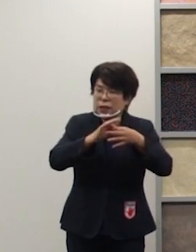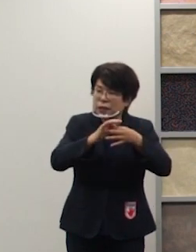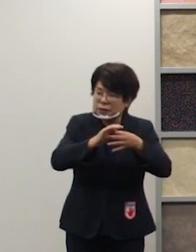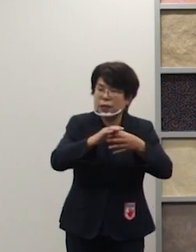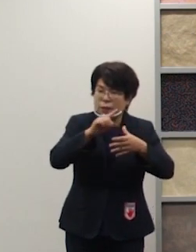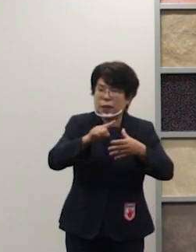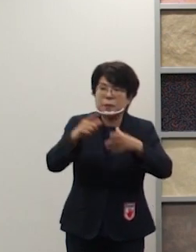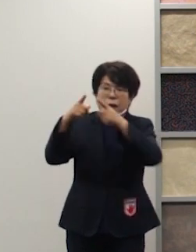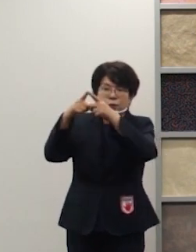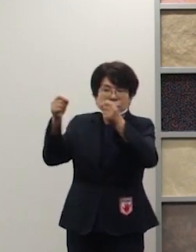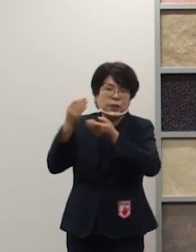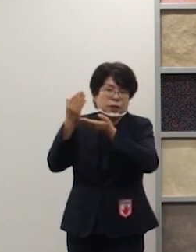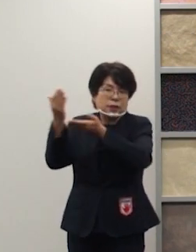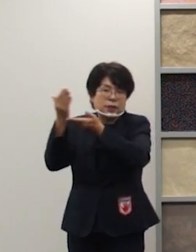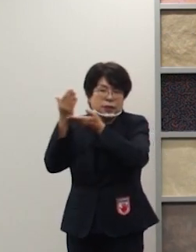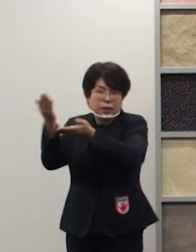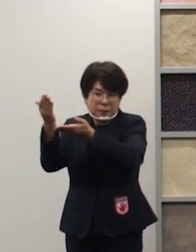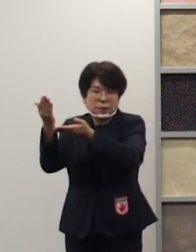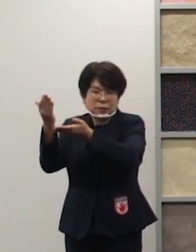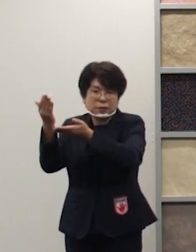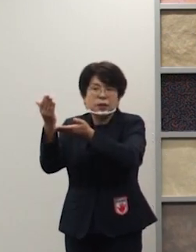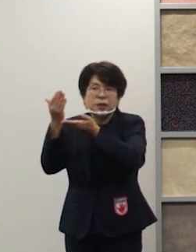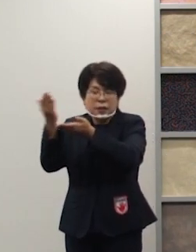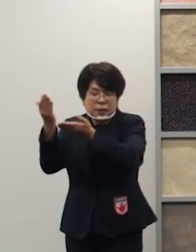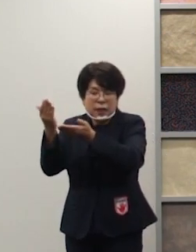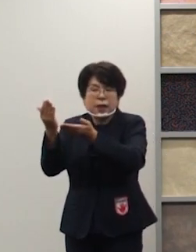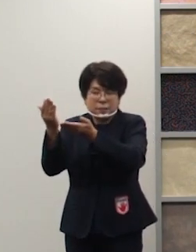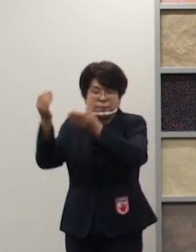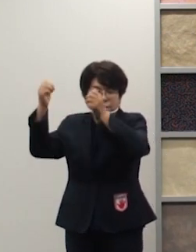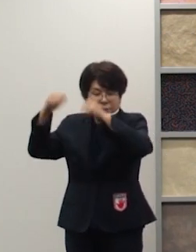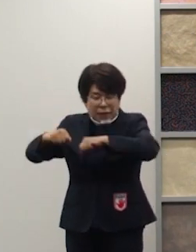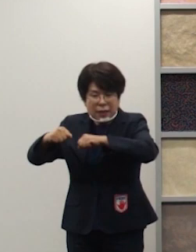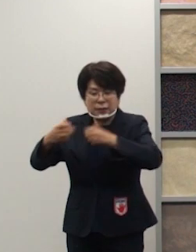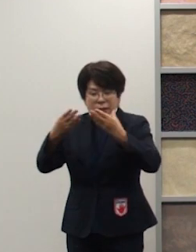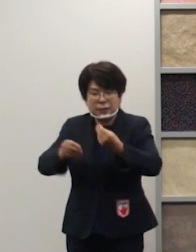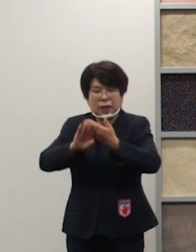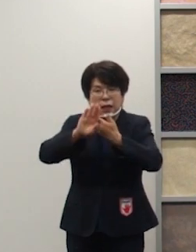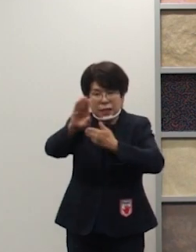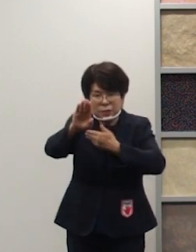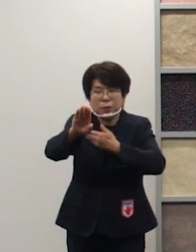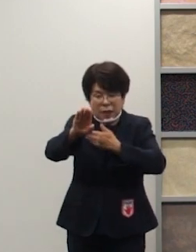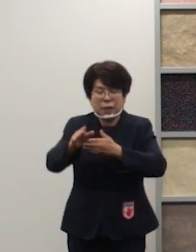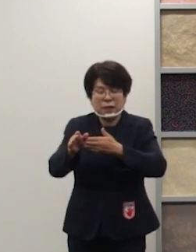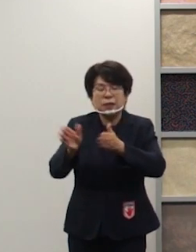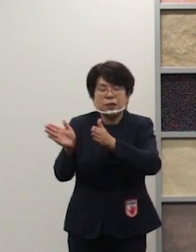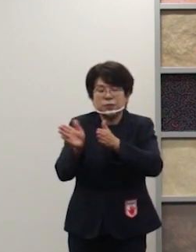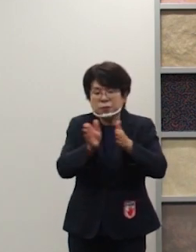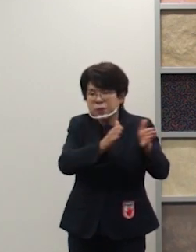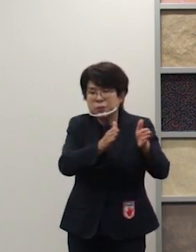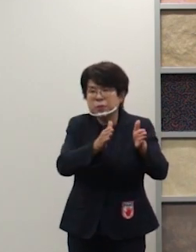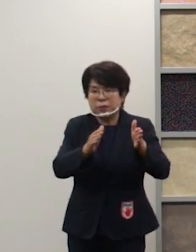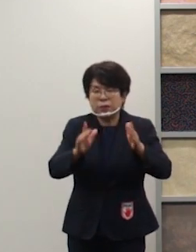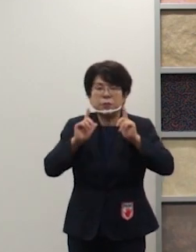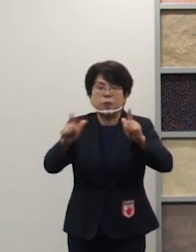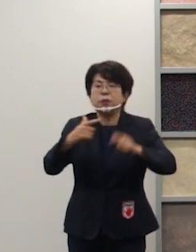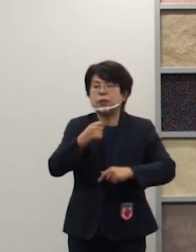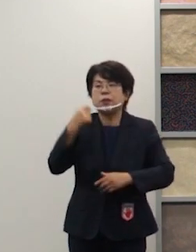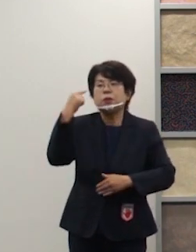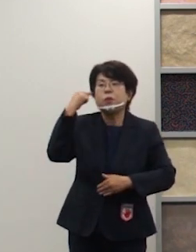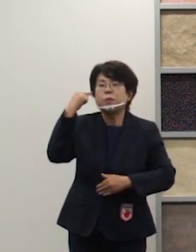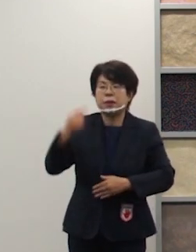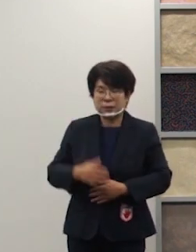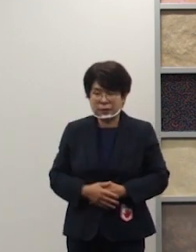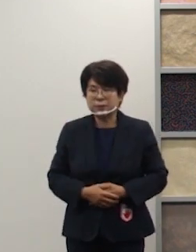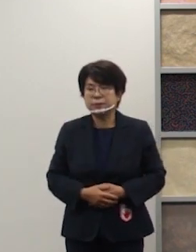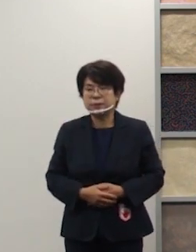、そこの協議が整い次第速やかに指定をしてまいりたいというふうに考えてございます。以上です。 まだ時期的ないつまで指定する